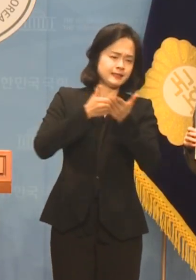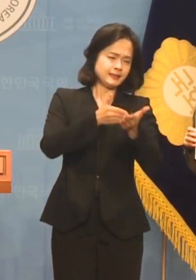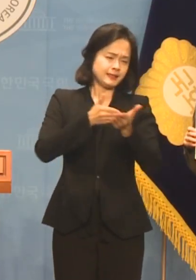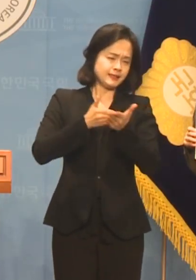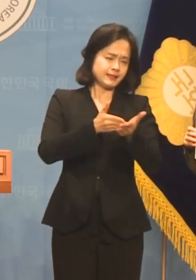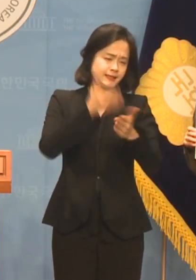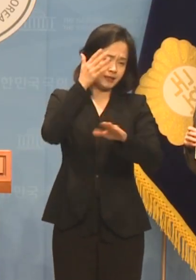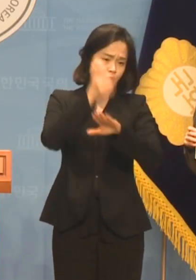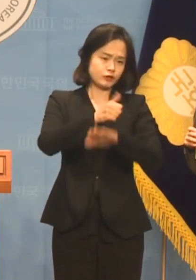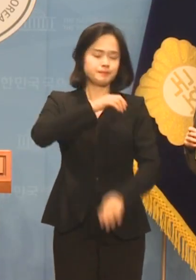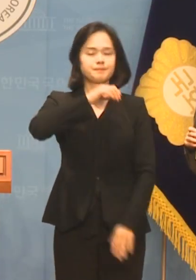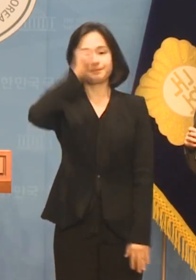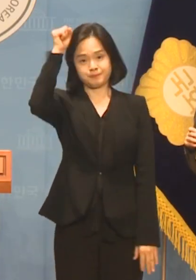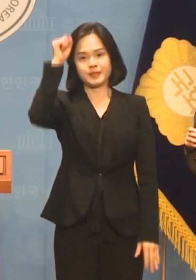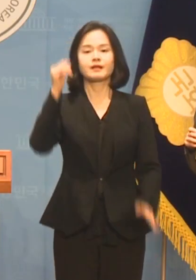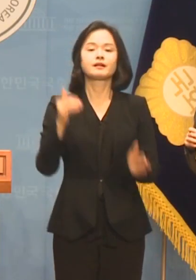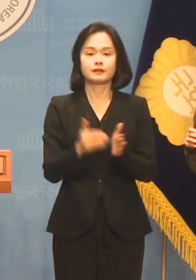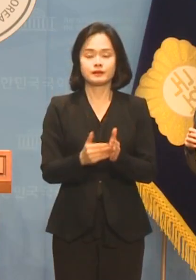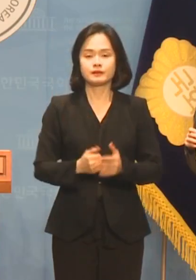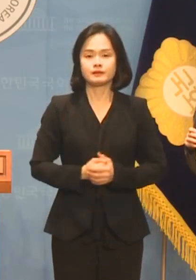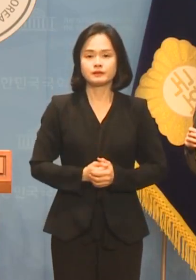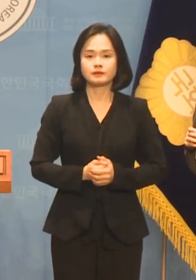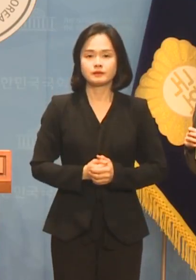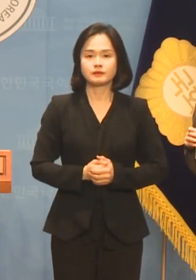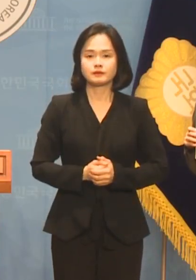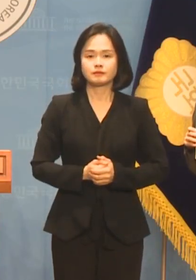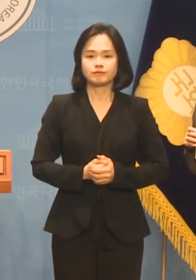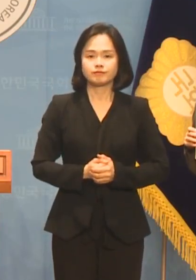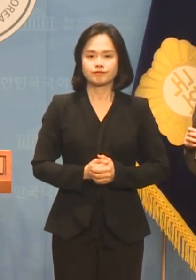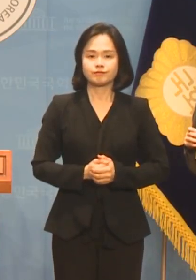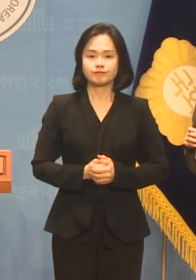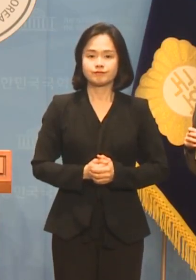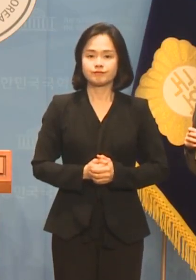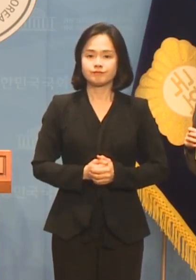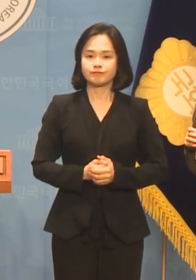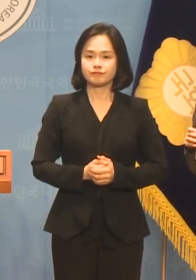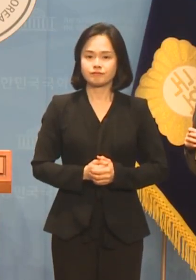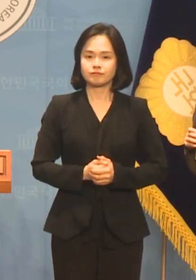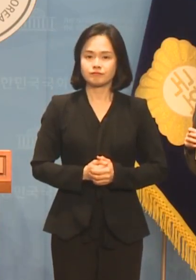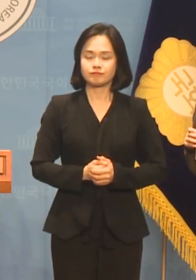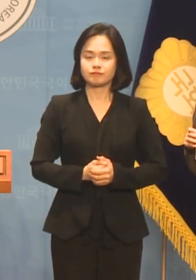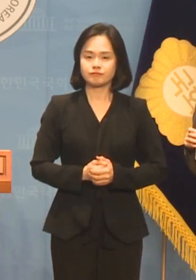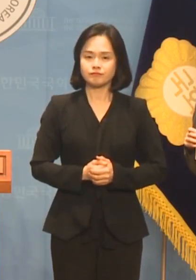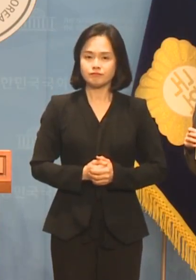2014년의 활동이 지금 2025년